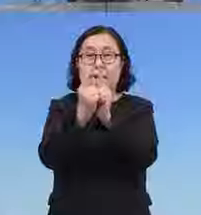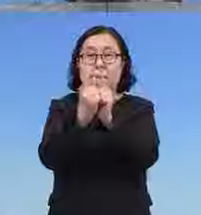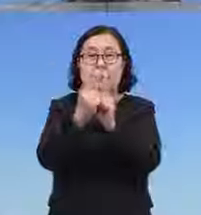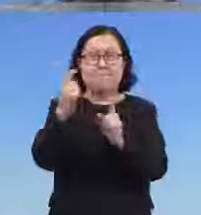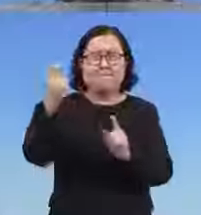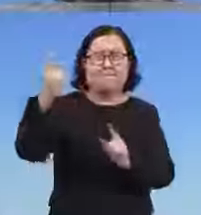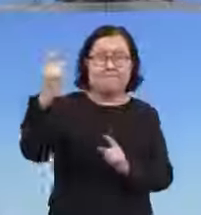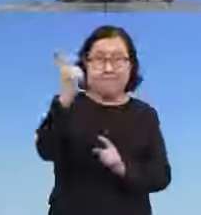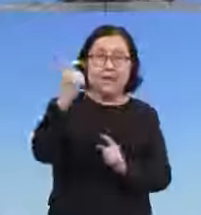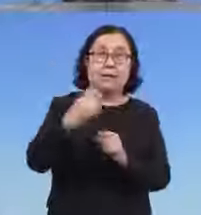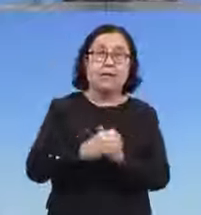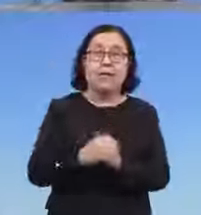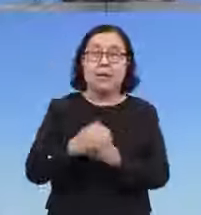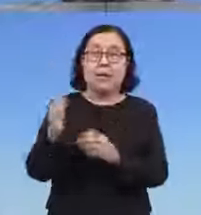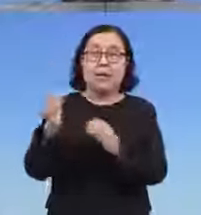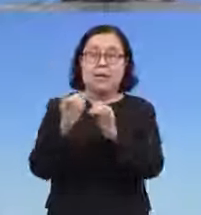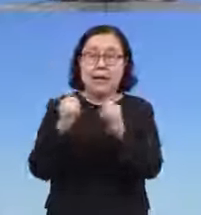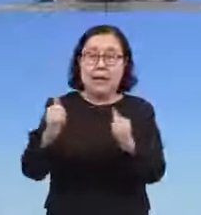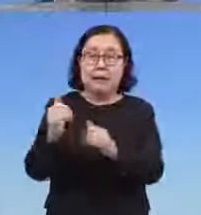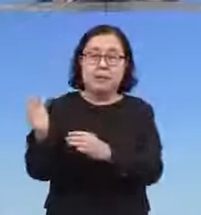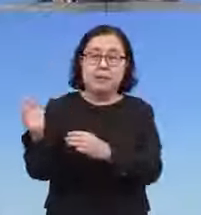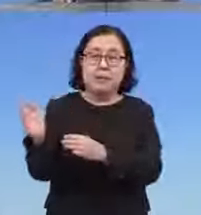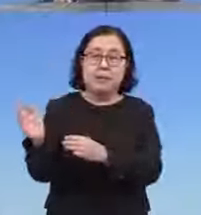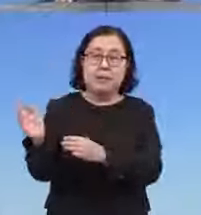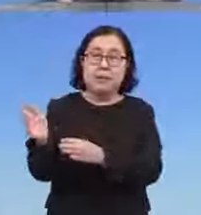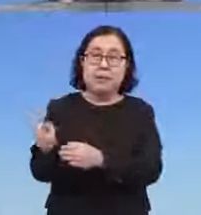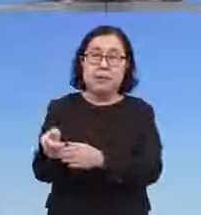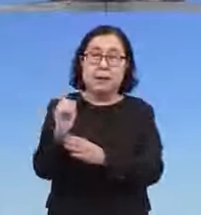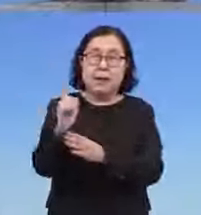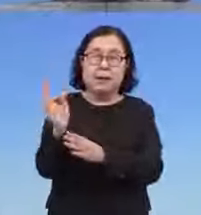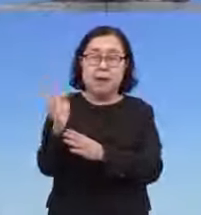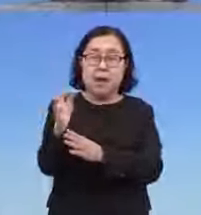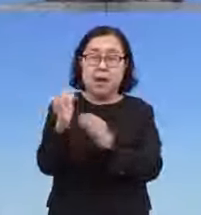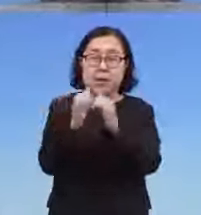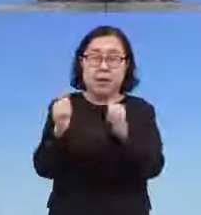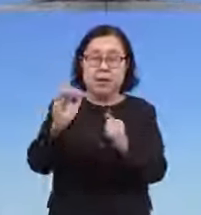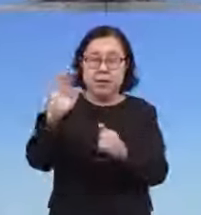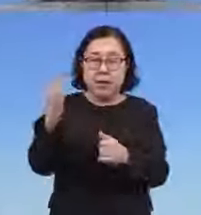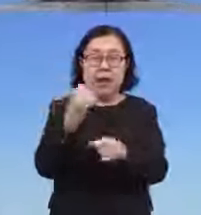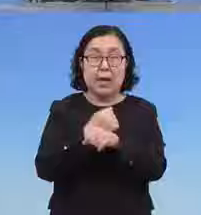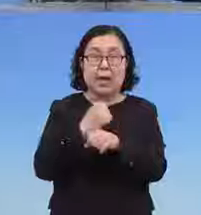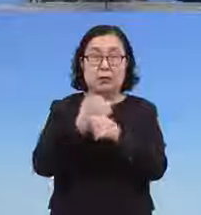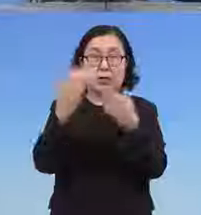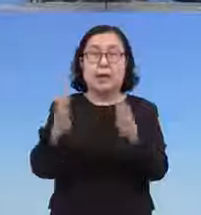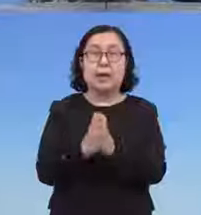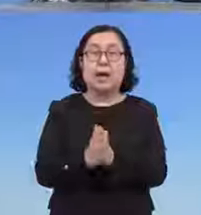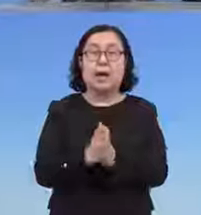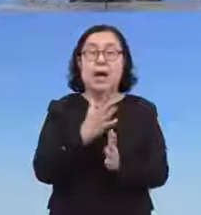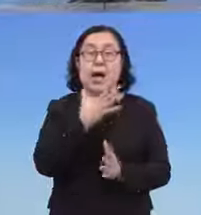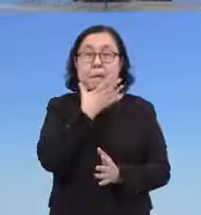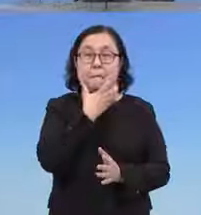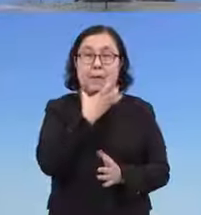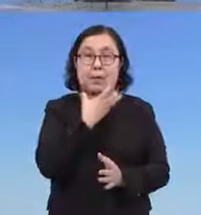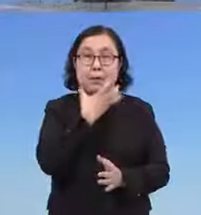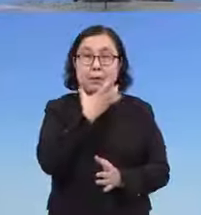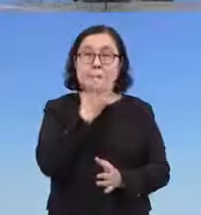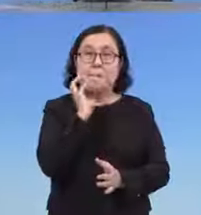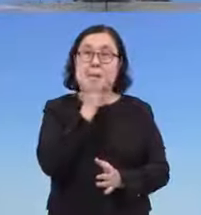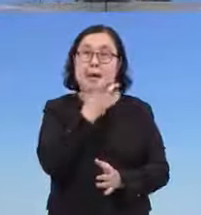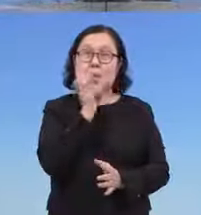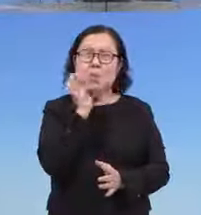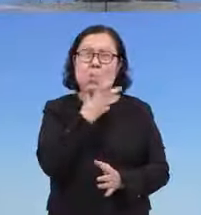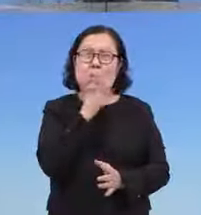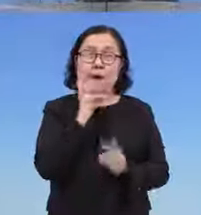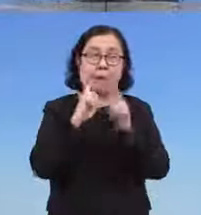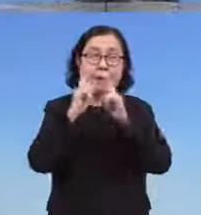만남이 너무 강렬했을 거 아닙니까? 사람을 낳는 어부가 되게 해주겠다. 이후에 여러분 사도행전에 다 아시잖아요. 베드로가